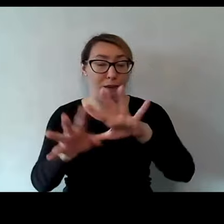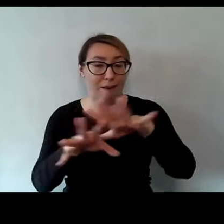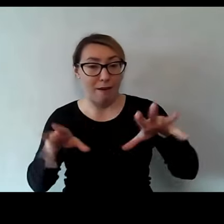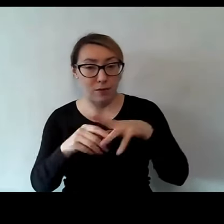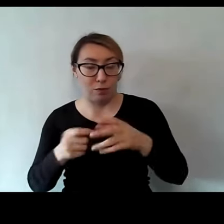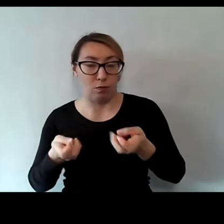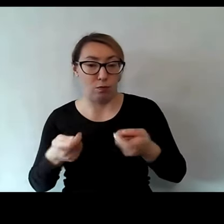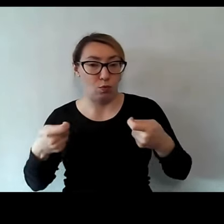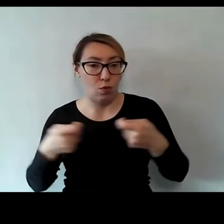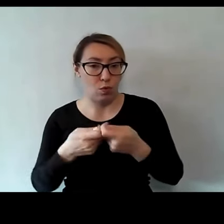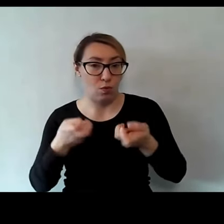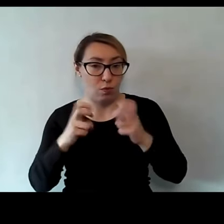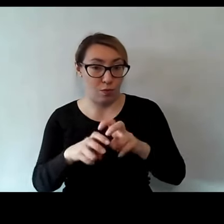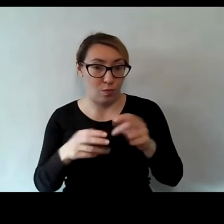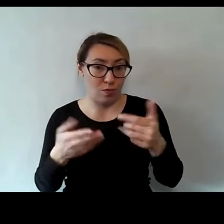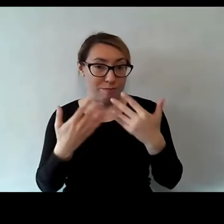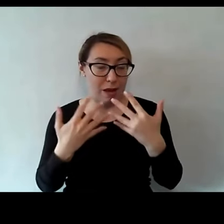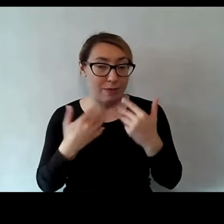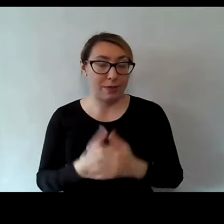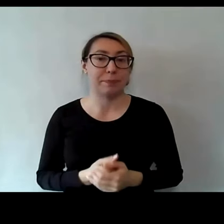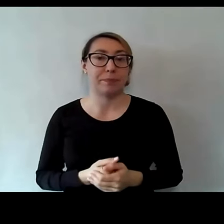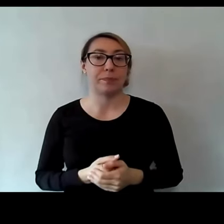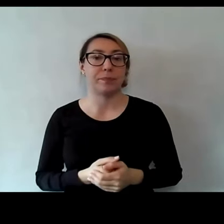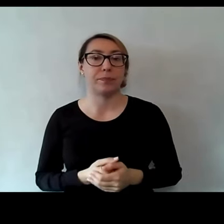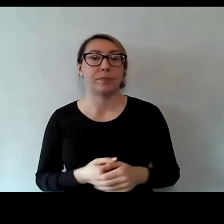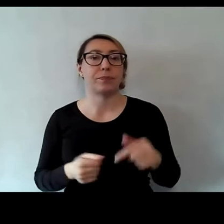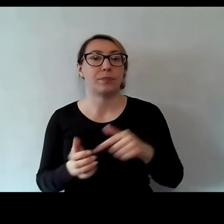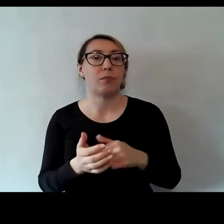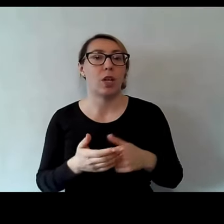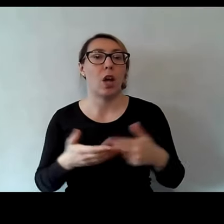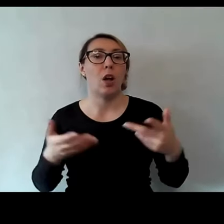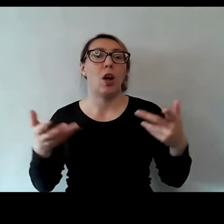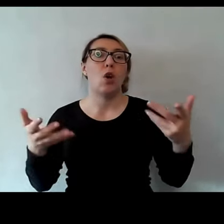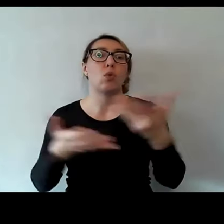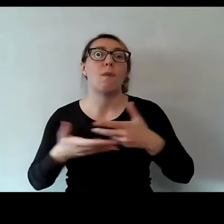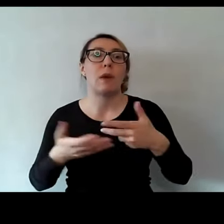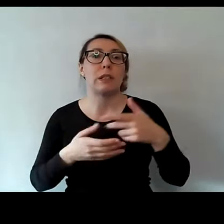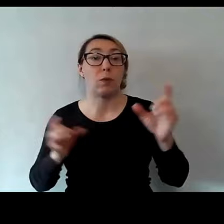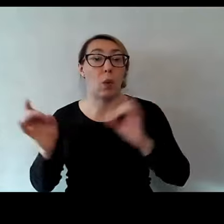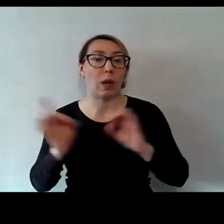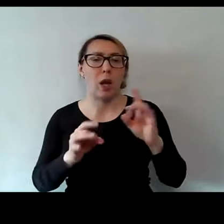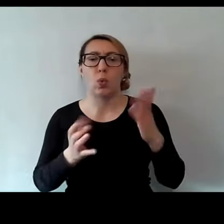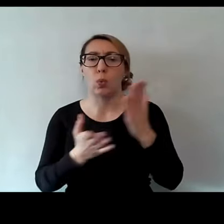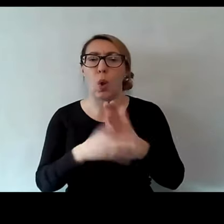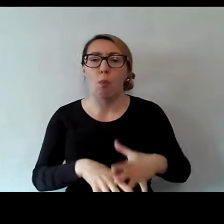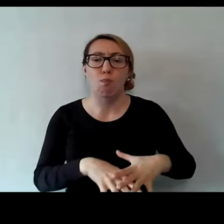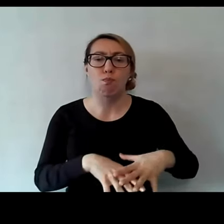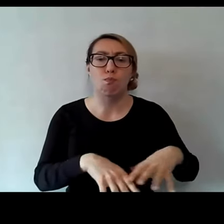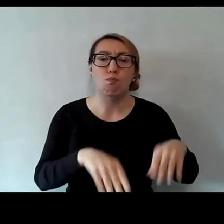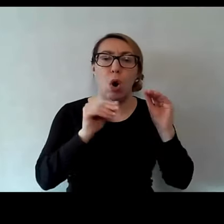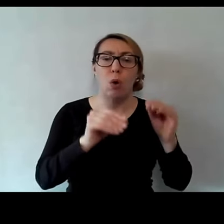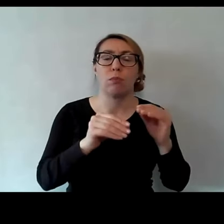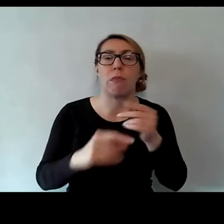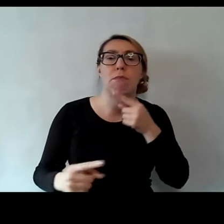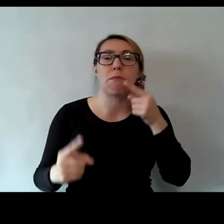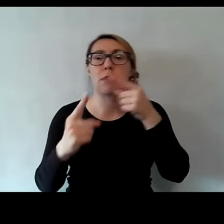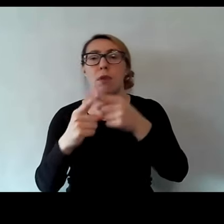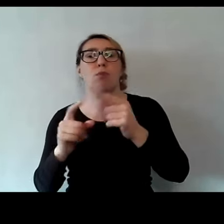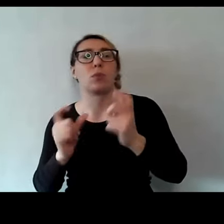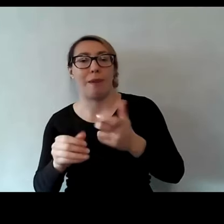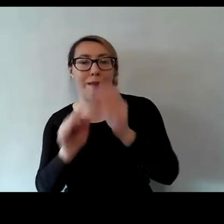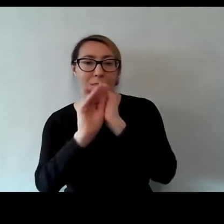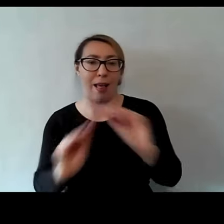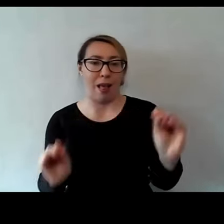współtworzyły ze mną ten spacer, a Towarzystwo GES od samego początku stawiało sobie za cel edukację.